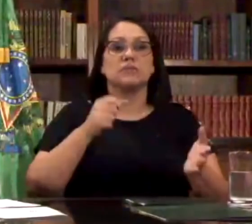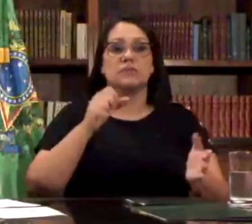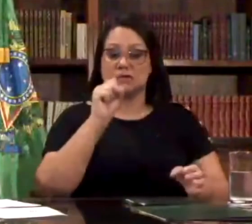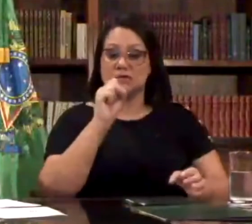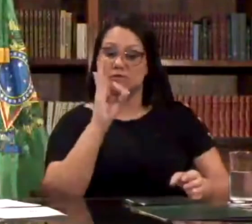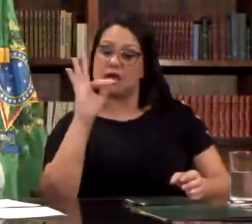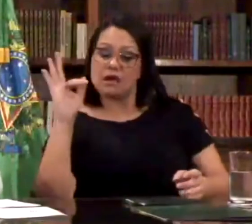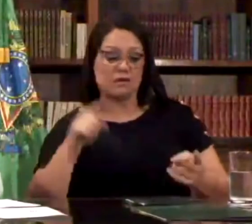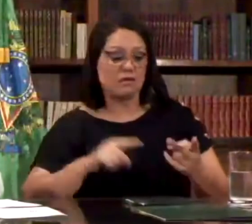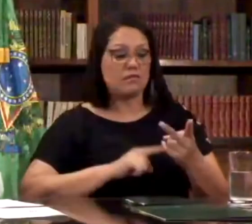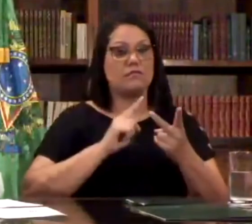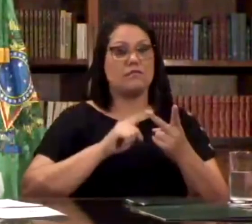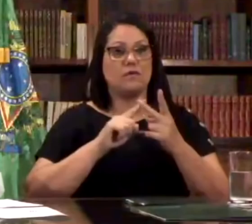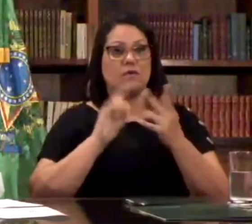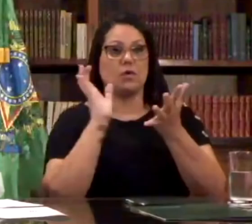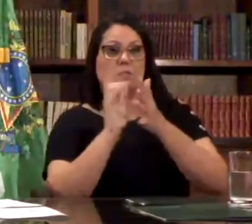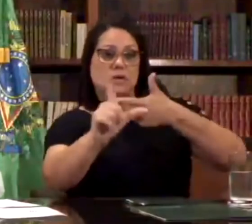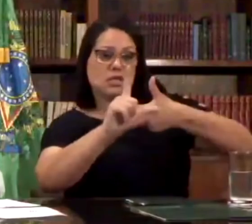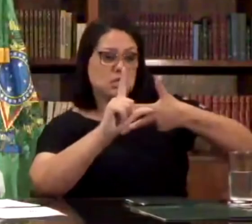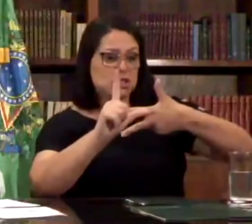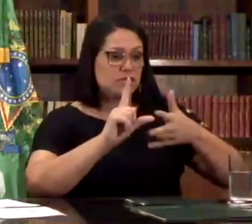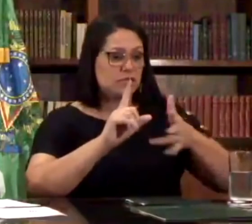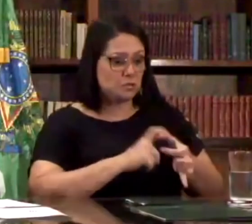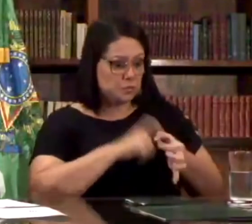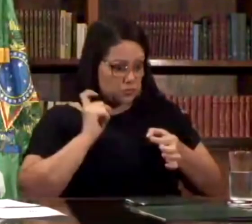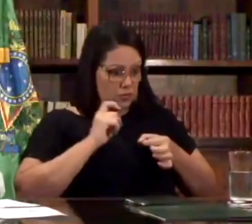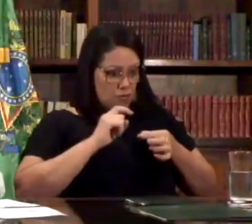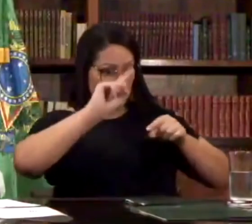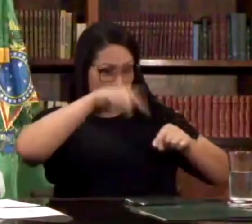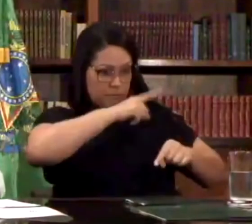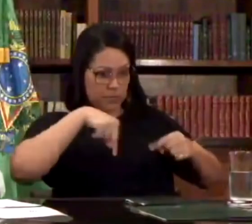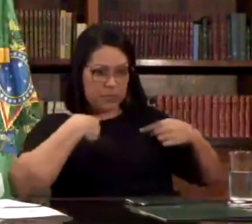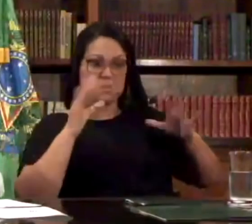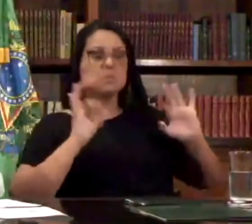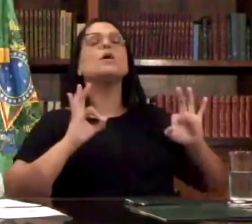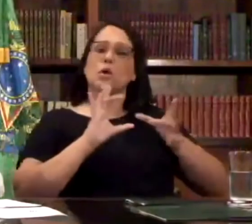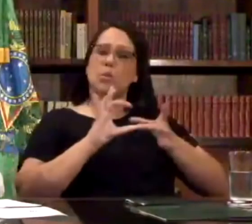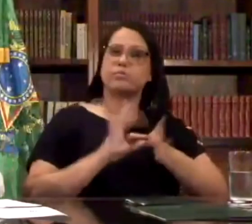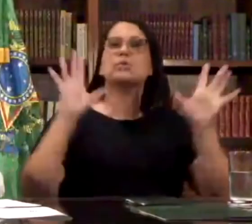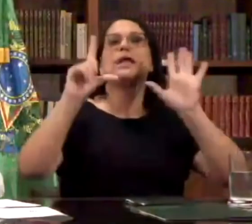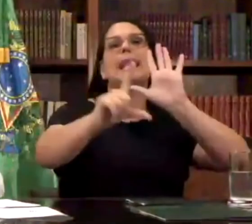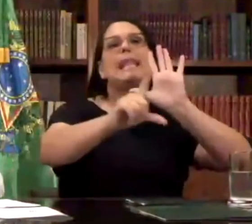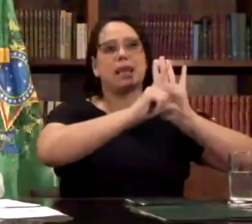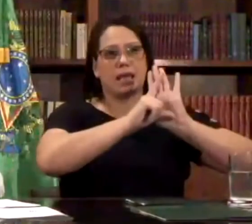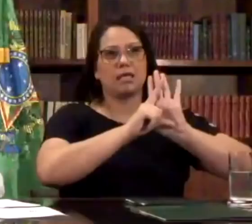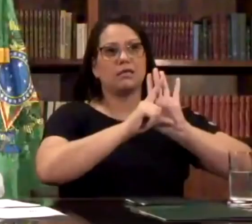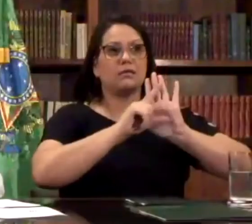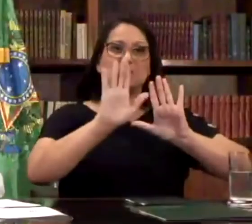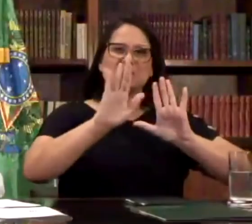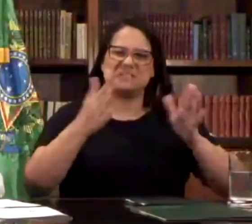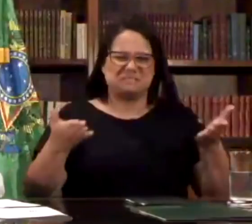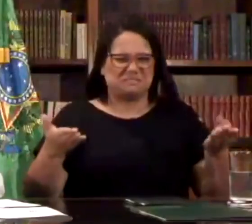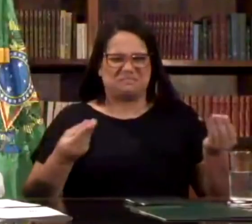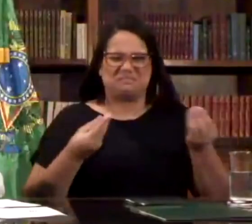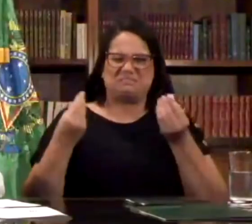Legislativo não suspender os efeitos do meu decreto, o comércio vai ser aberto. É assim que funciona, na base da lei. Agora, os militares